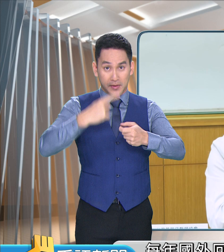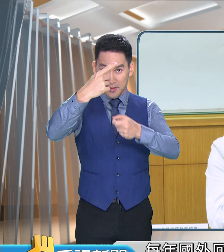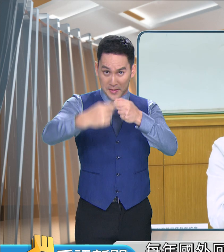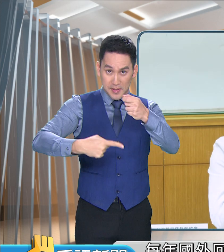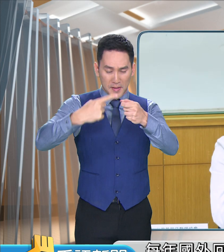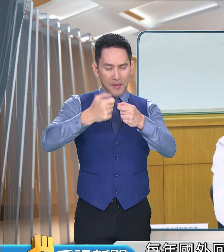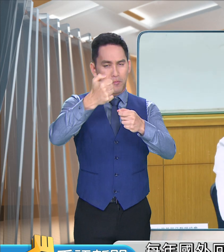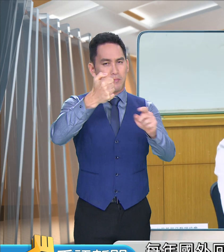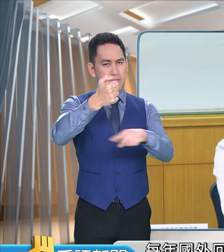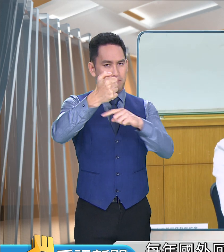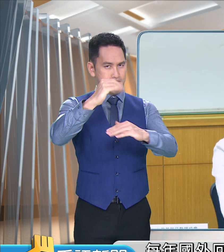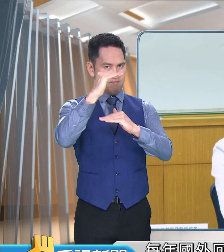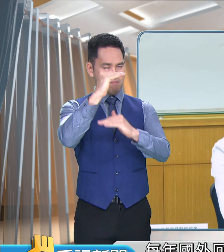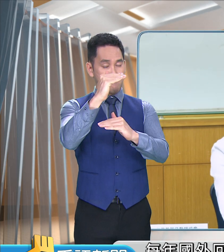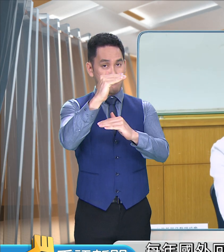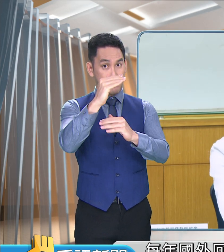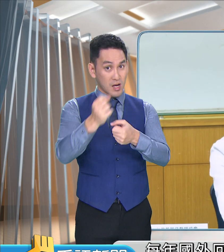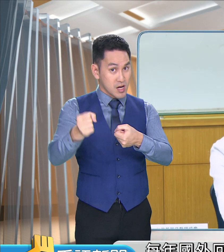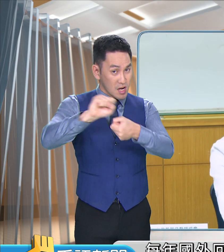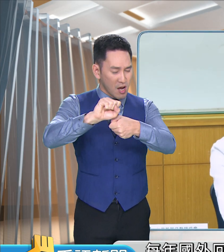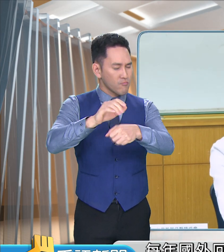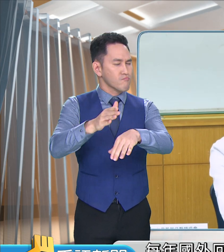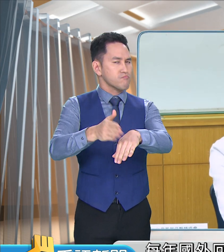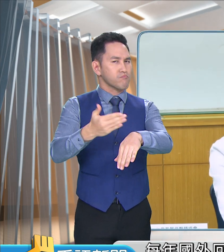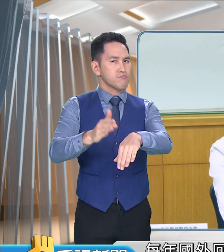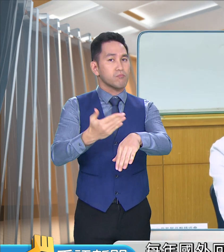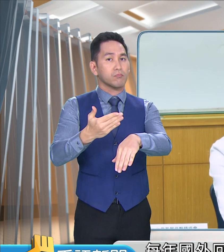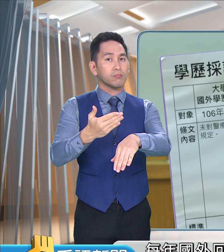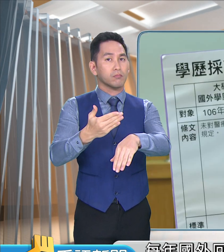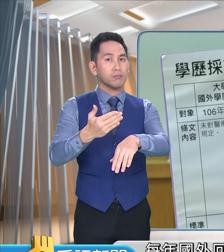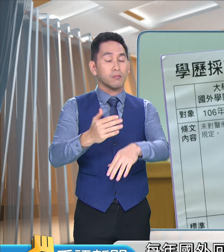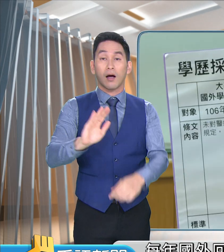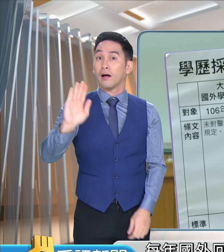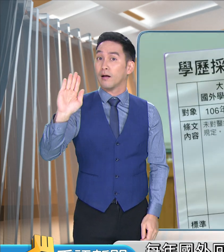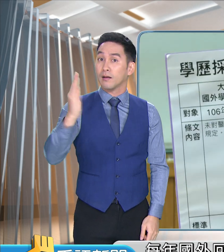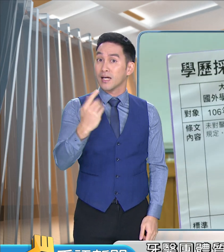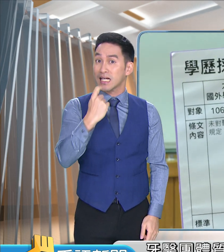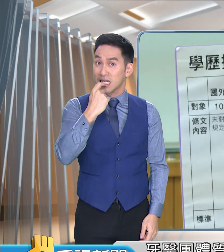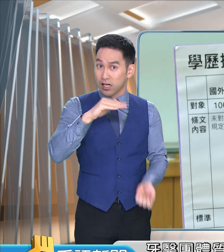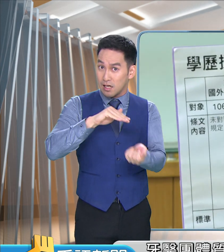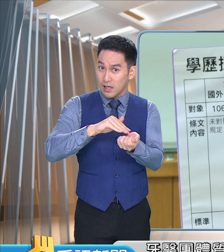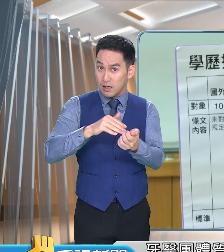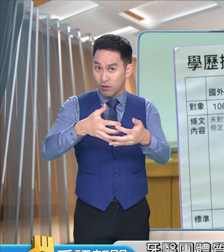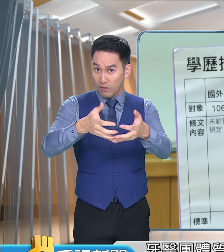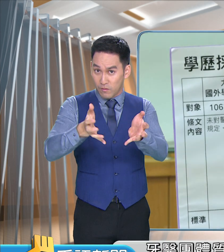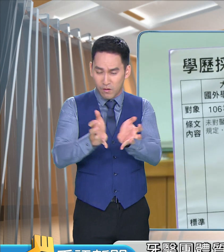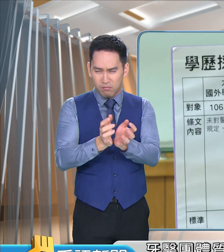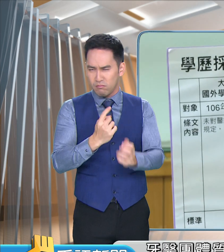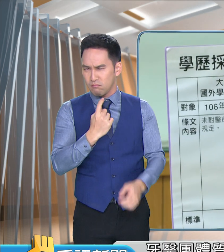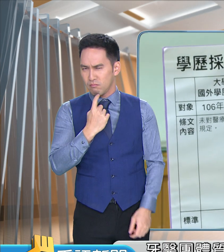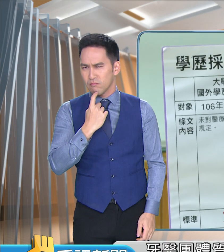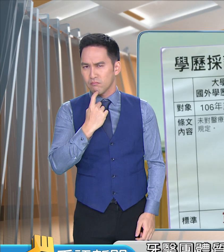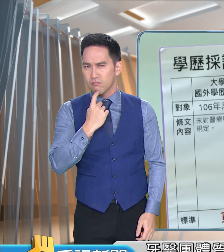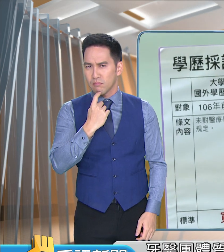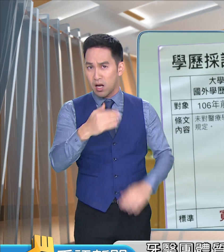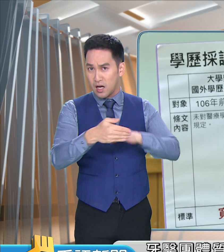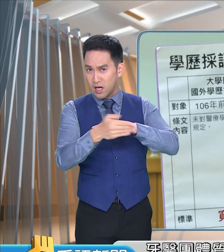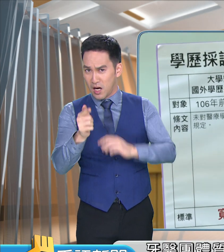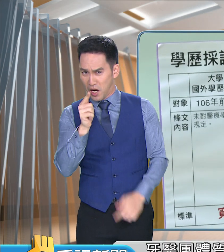是50名，不会提高。亚裔团体质疑优化偏乡医疗精